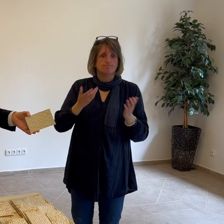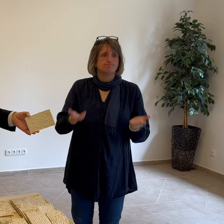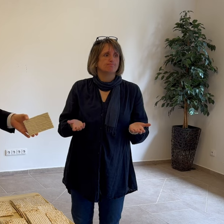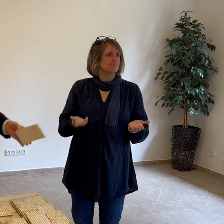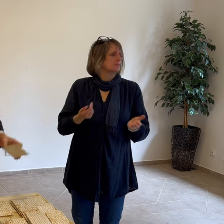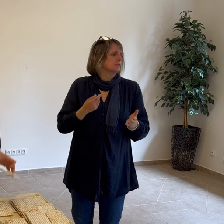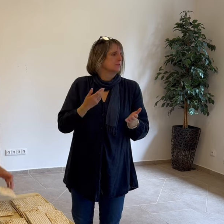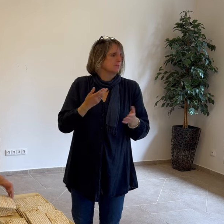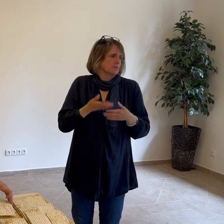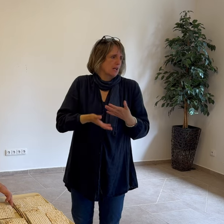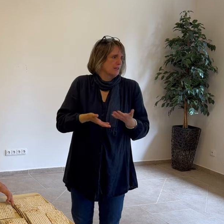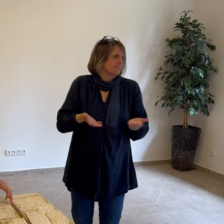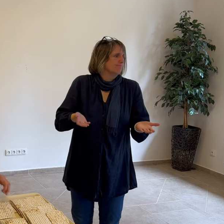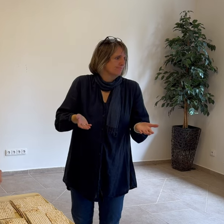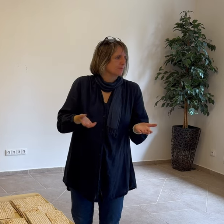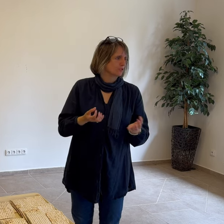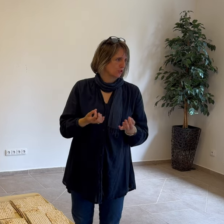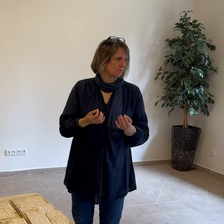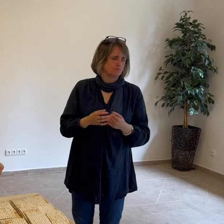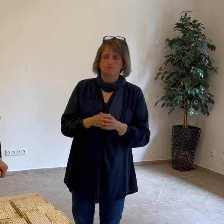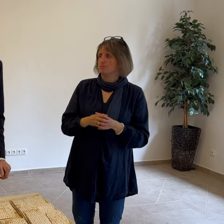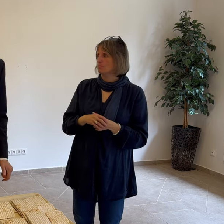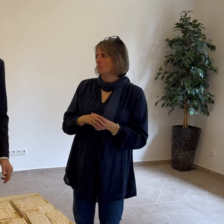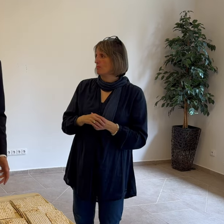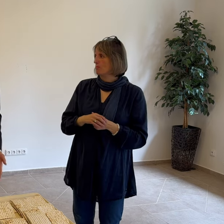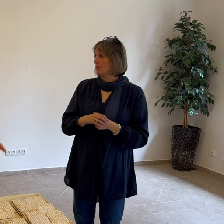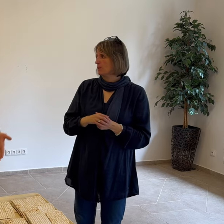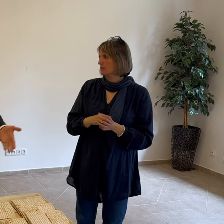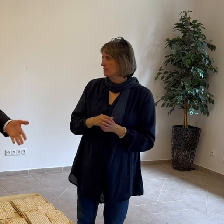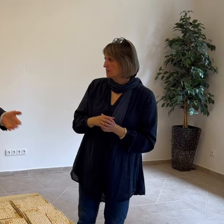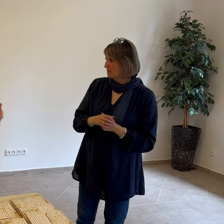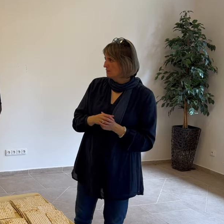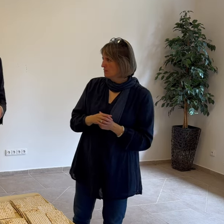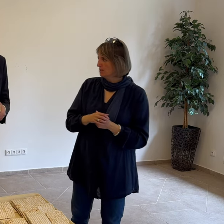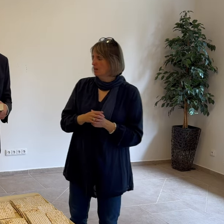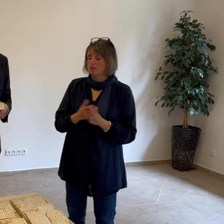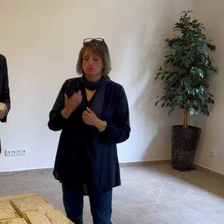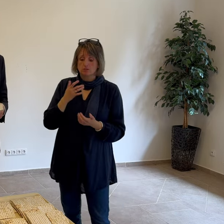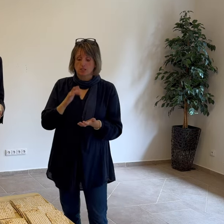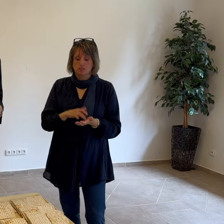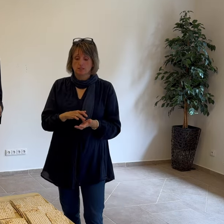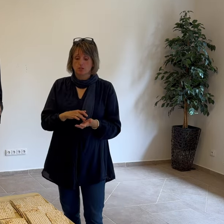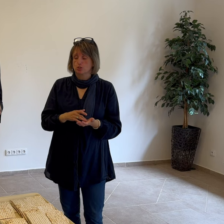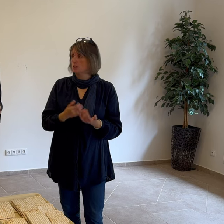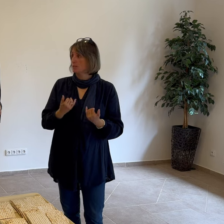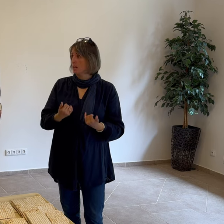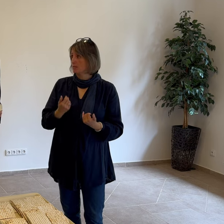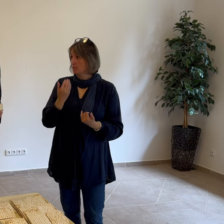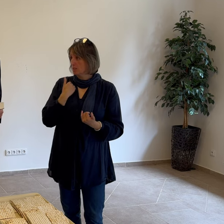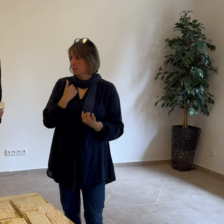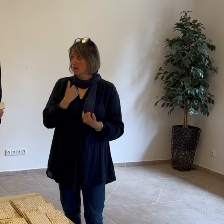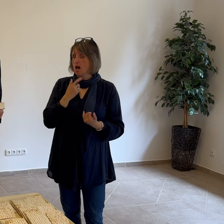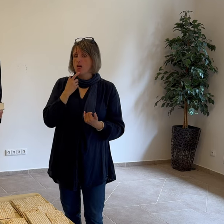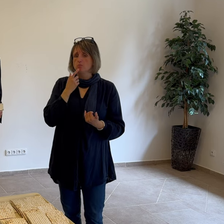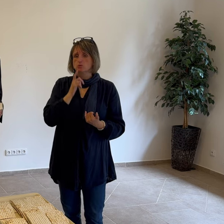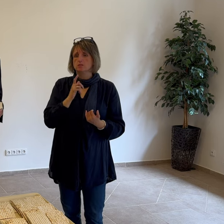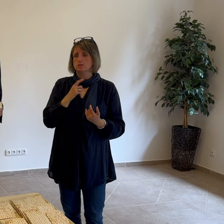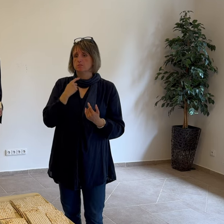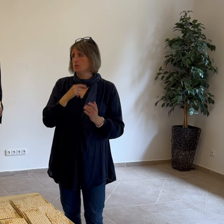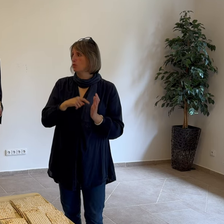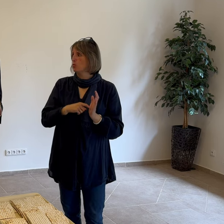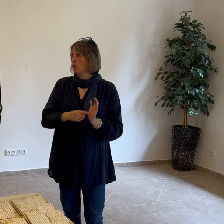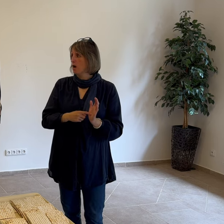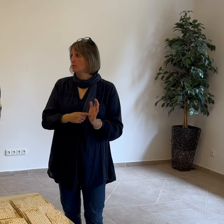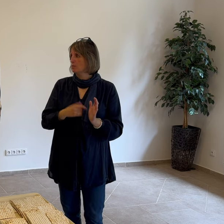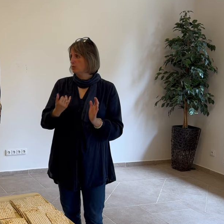aspoň chápu protože nestačí jen vzít si to teď a bylo by to vyřešeno a